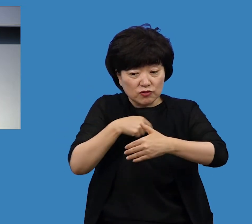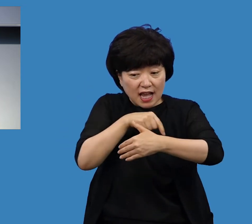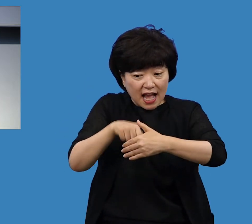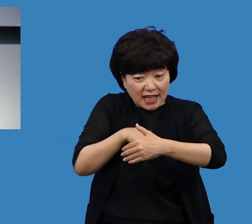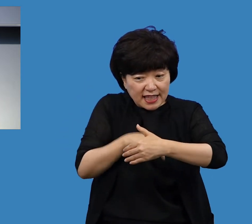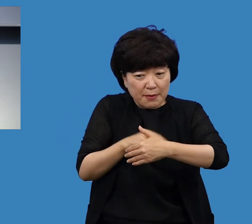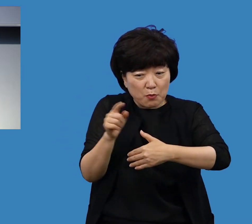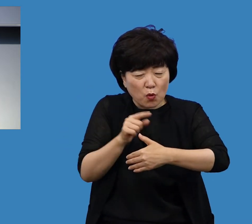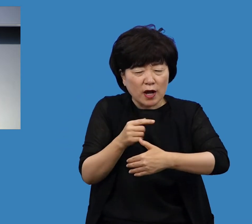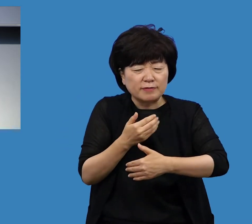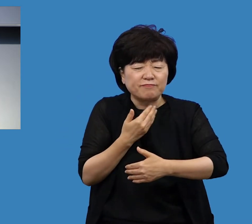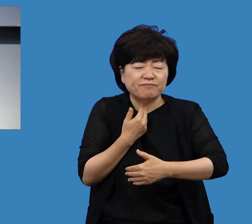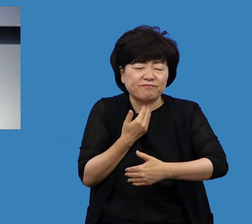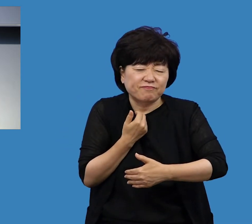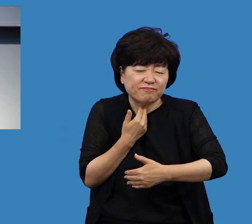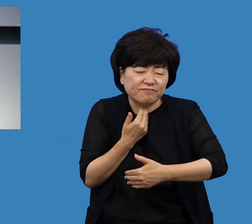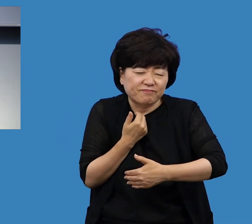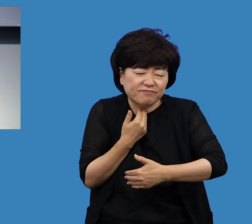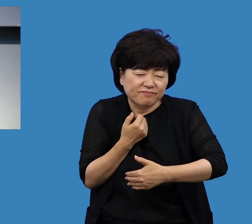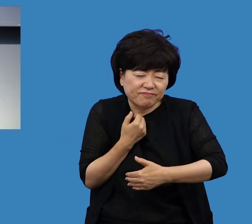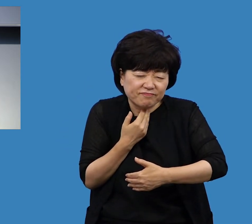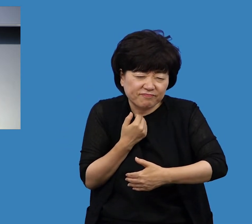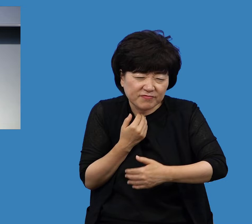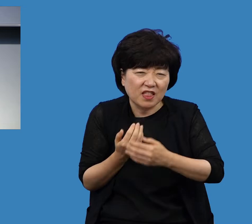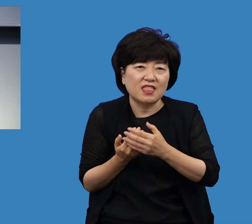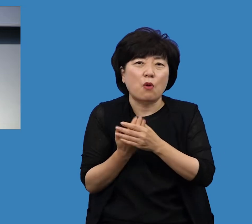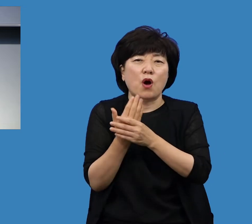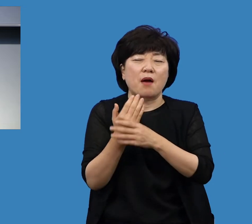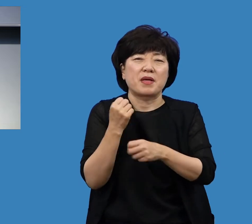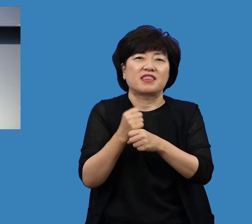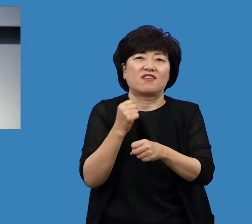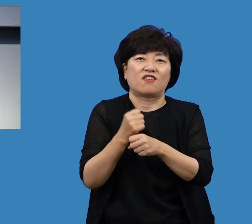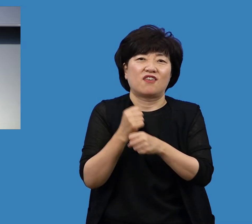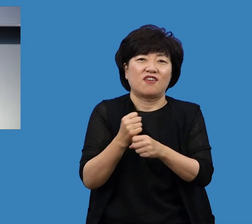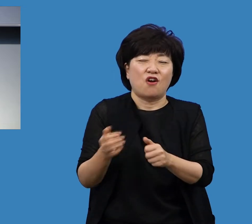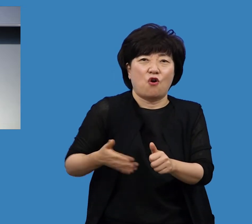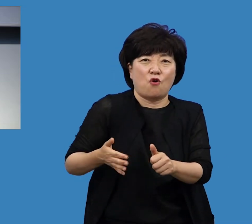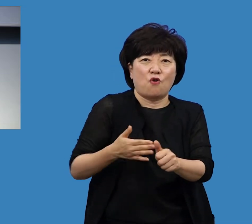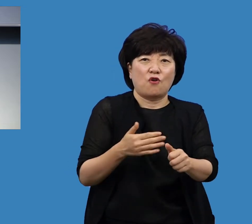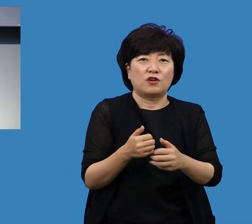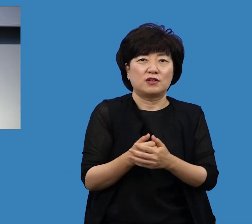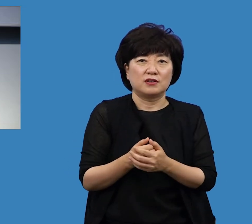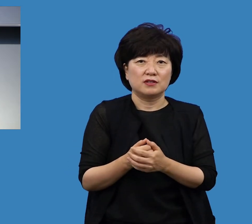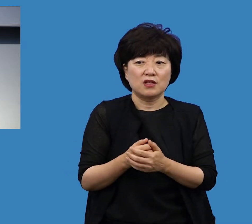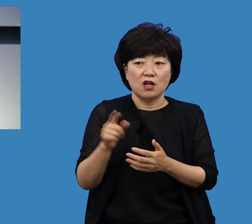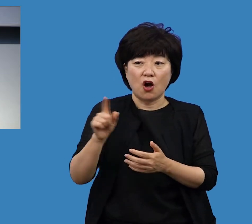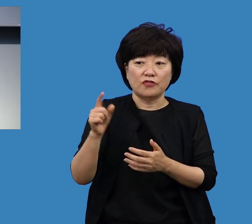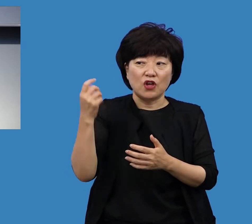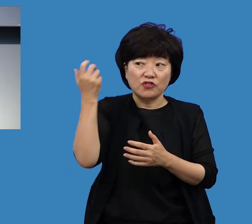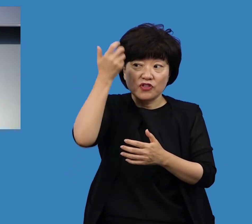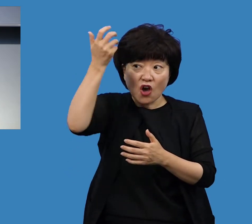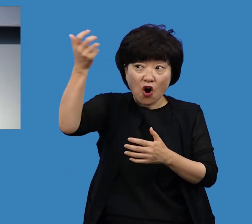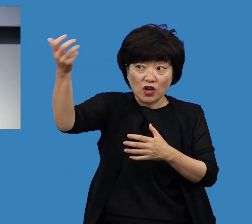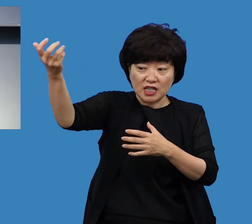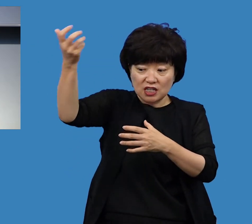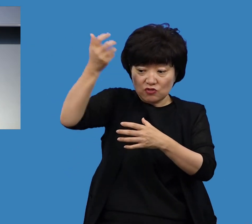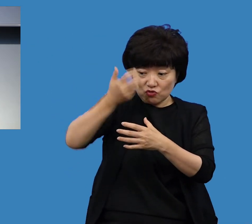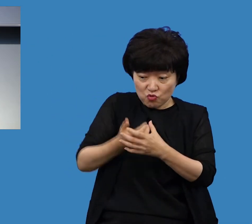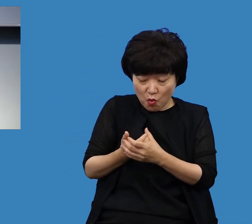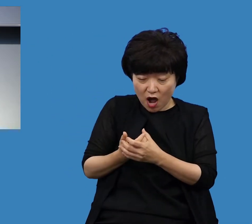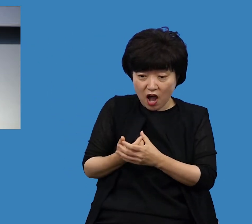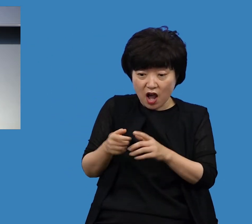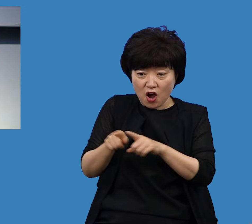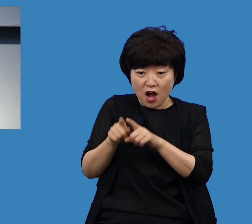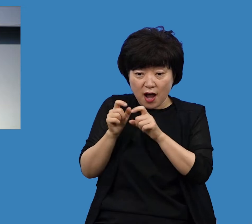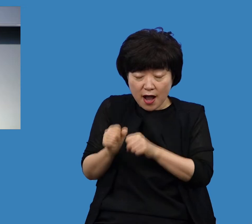무언가를 향한 갈망을 일으킵니다. 이게 영의 가장 중요한 속성이에요. 어떤 영이 우리 안에 들어와서 거하잖아요. 그러면